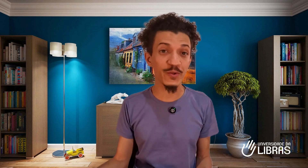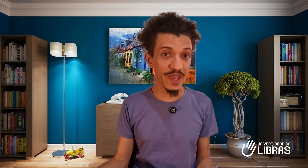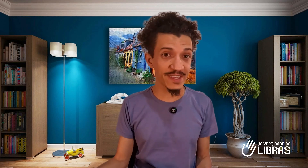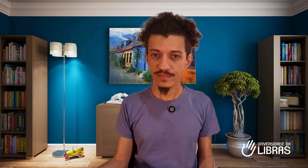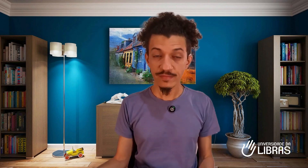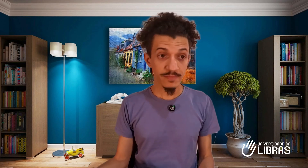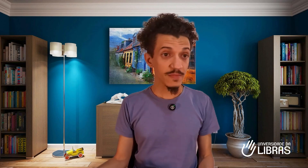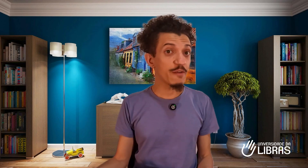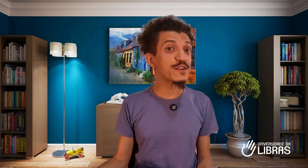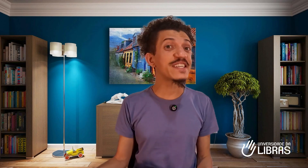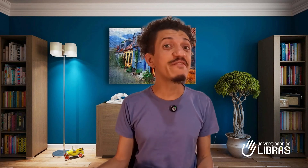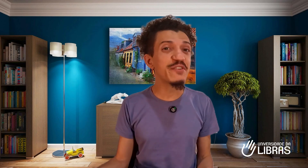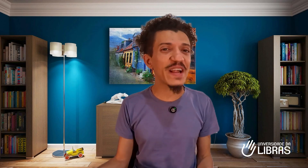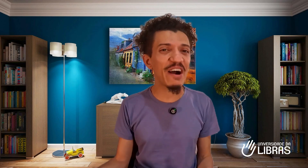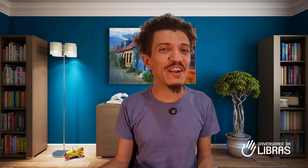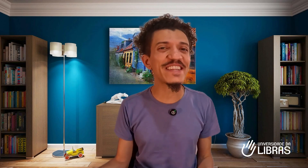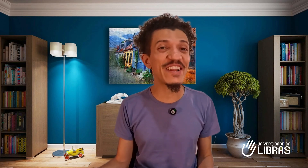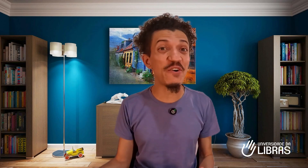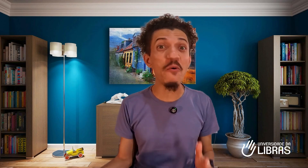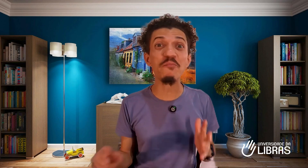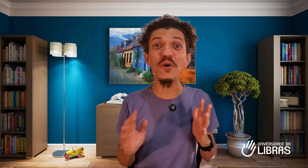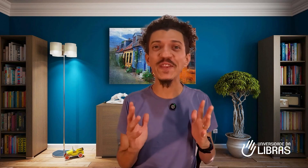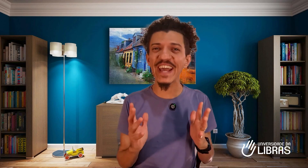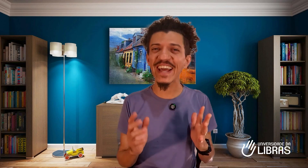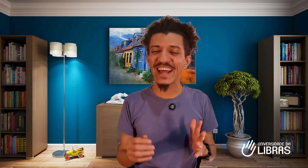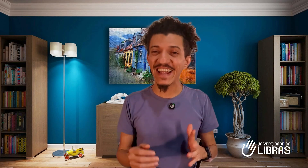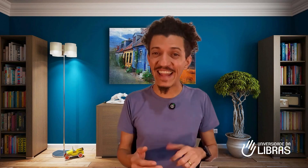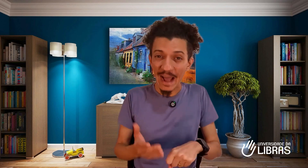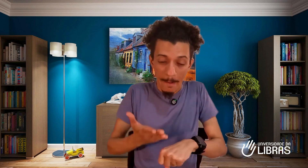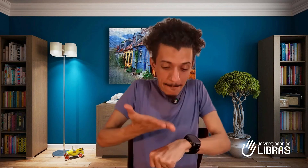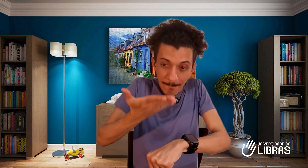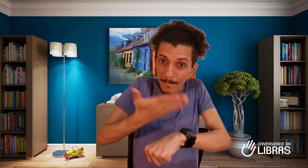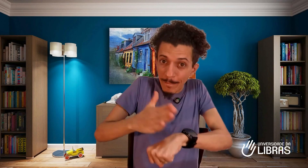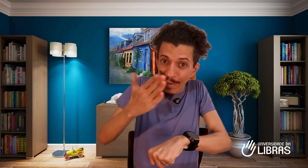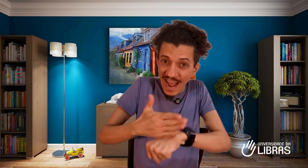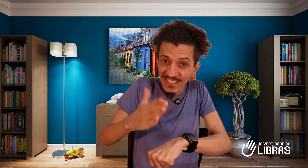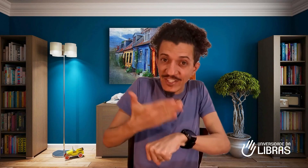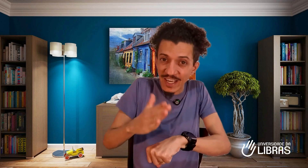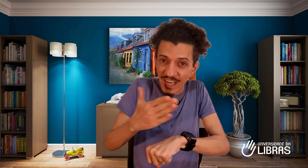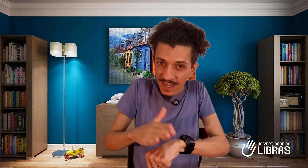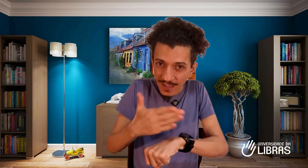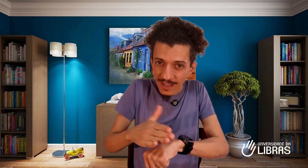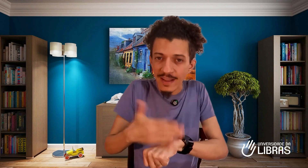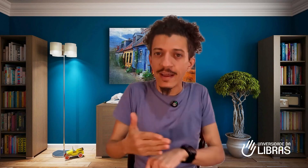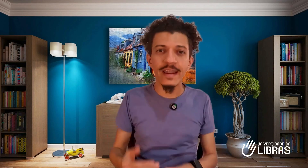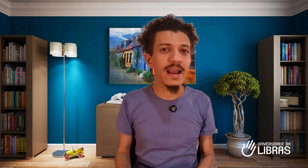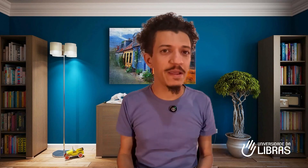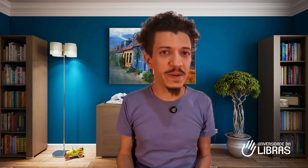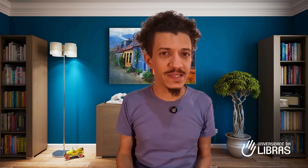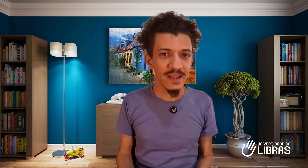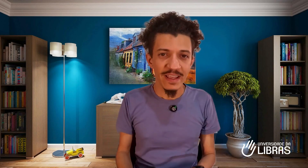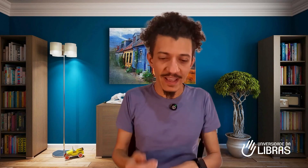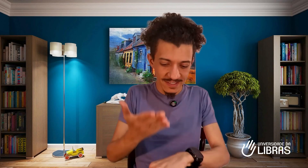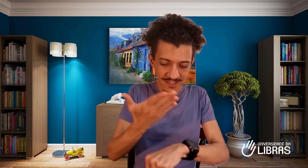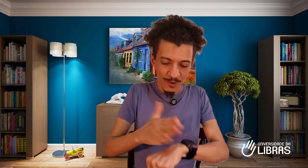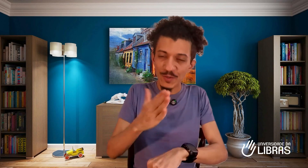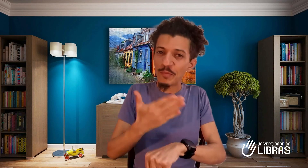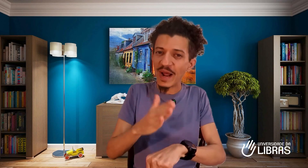português. Você viu na aula anterior o poder da prática na Libras. Esse sinal de